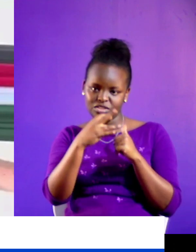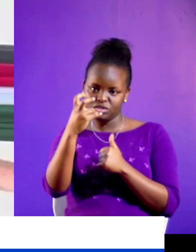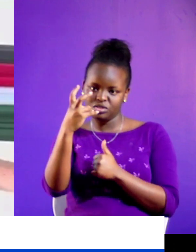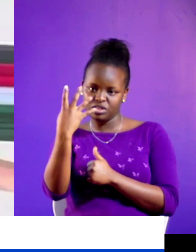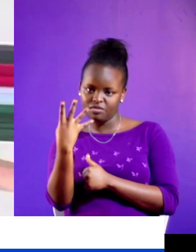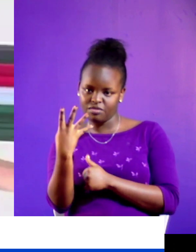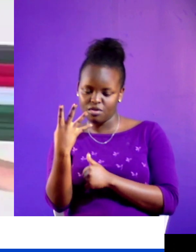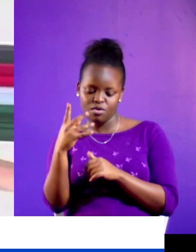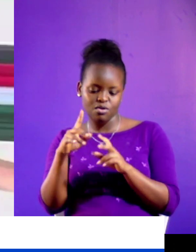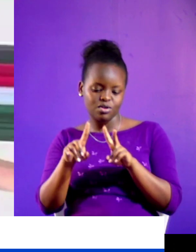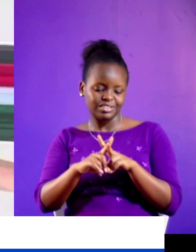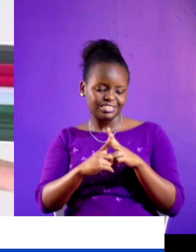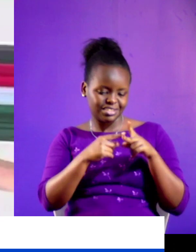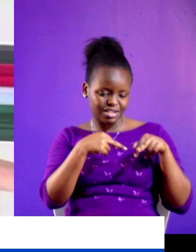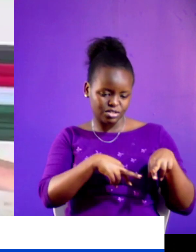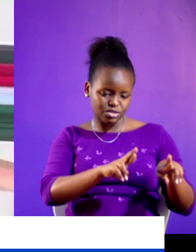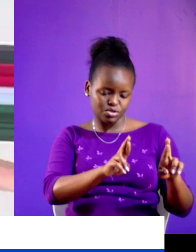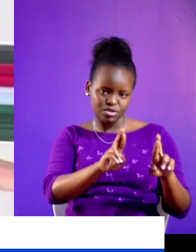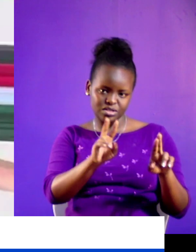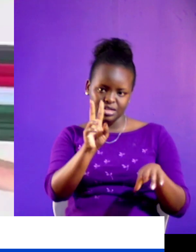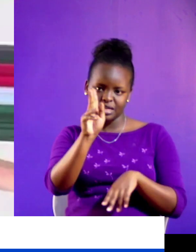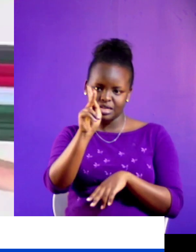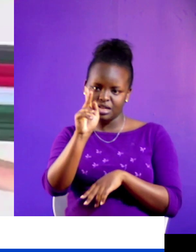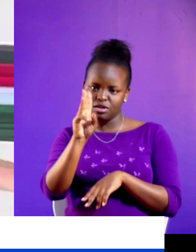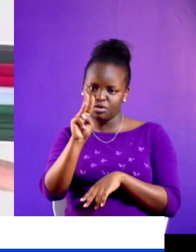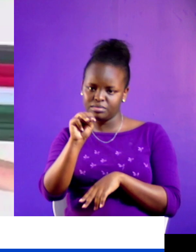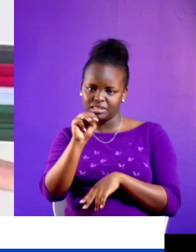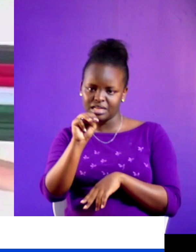akazindua barabara ya kilomita